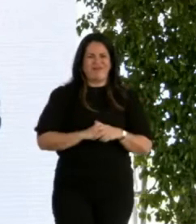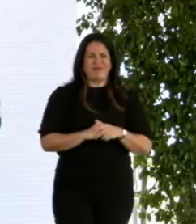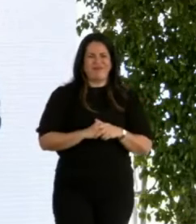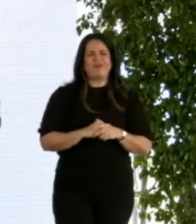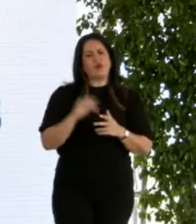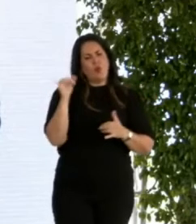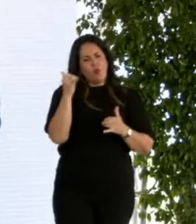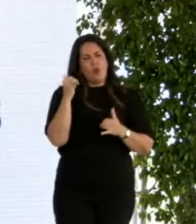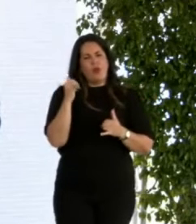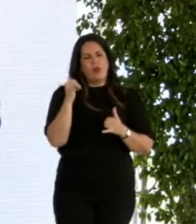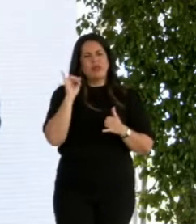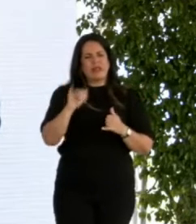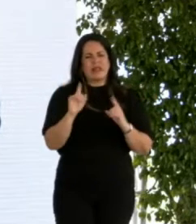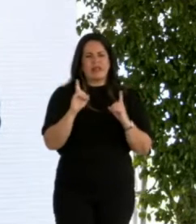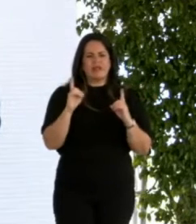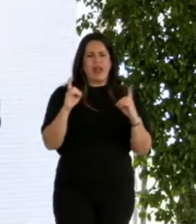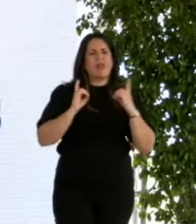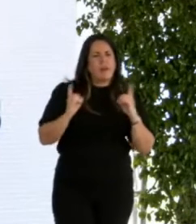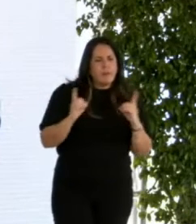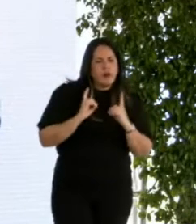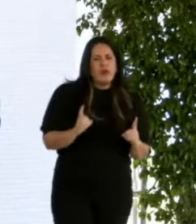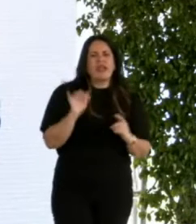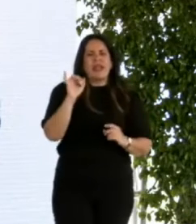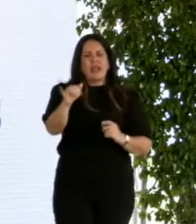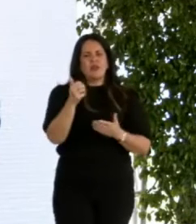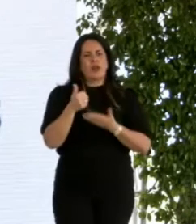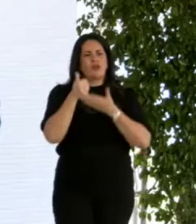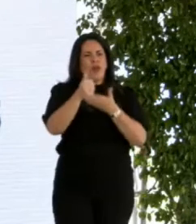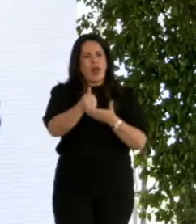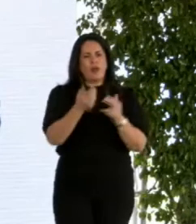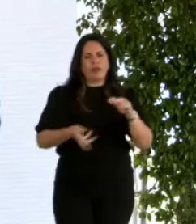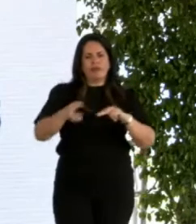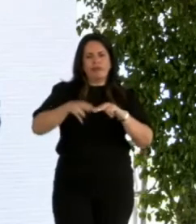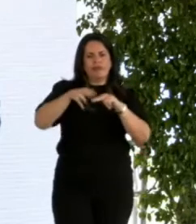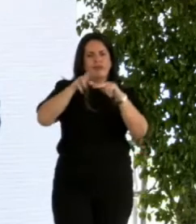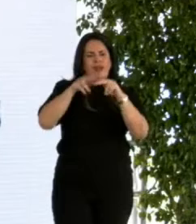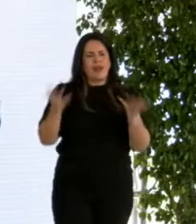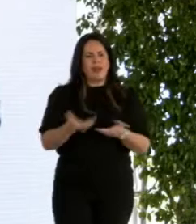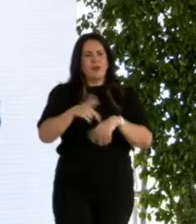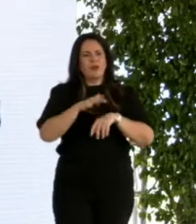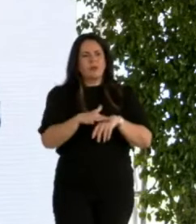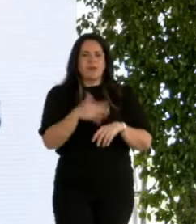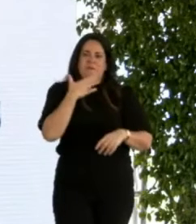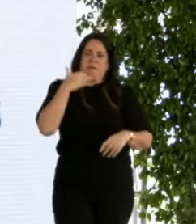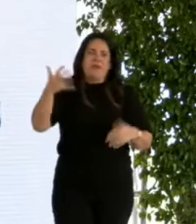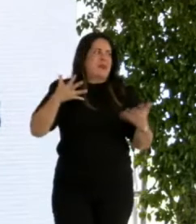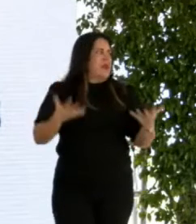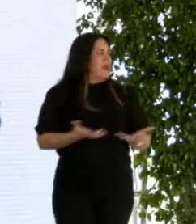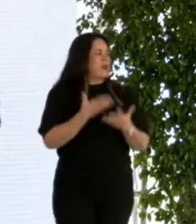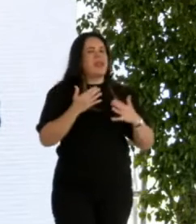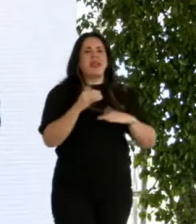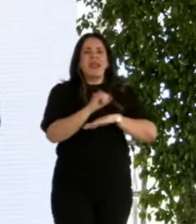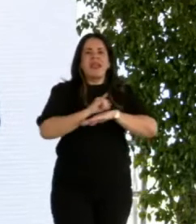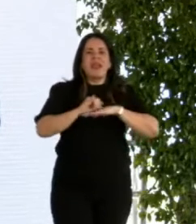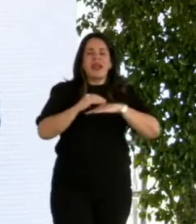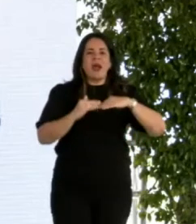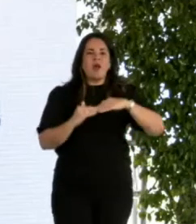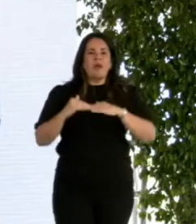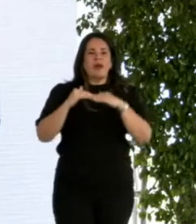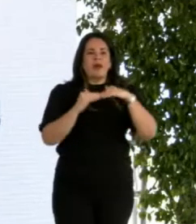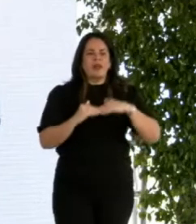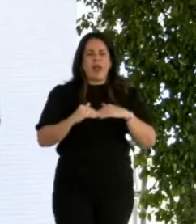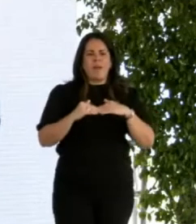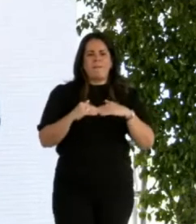jugando este deporte, que yo creo que eso es una de las cosas que ha hecho que el deporte crezca en Puerto Rico. Y qué mejor que aquí en una isla flotante, en una playa